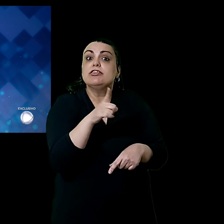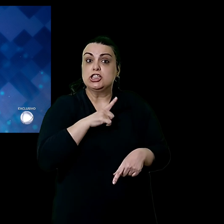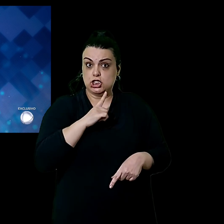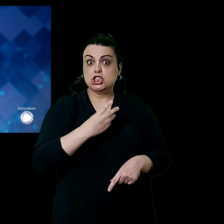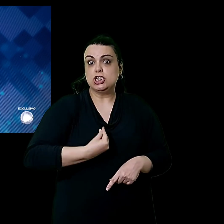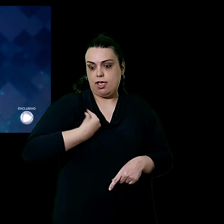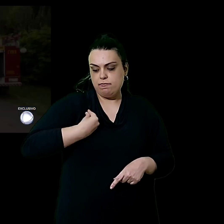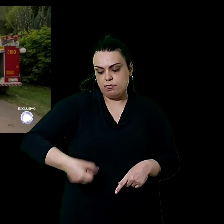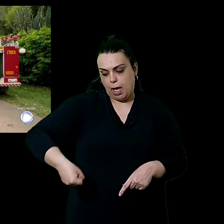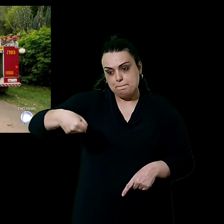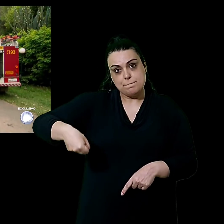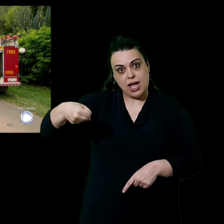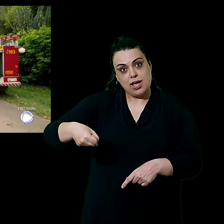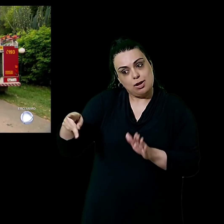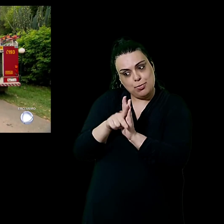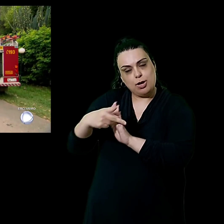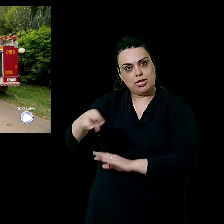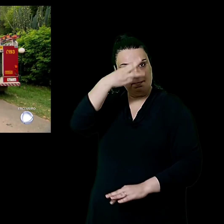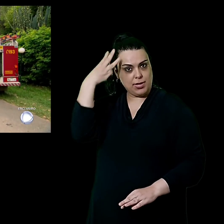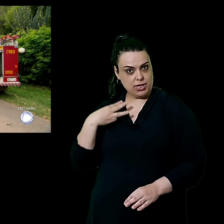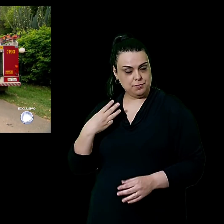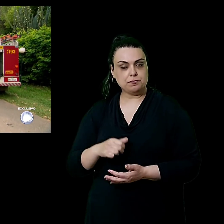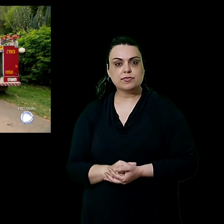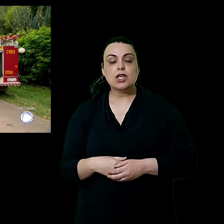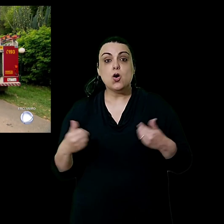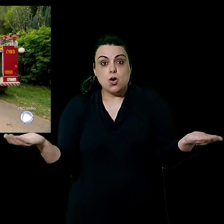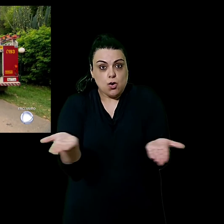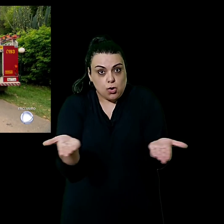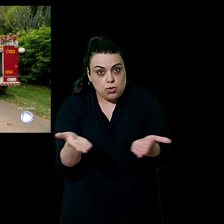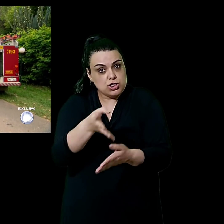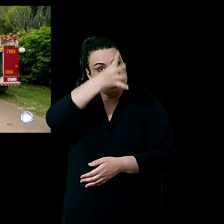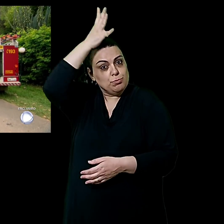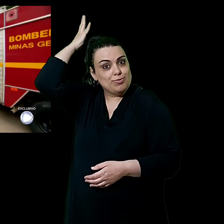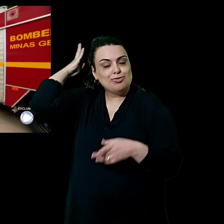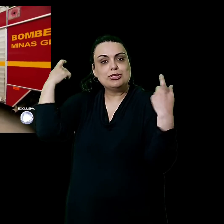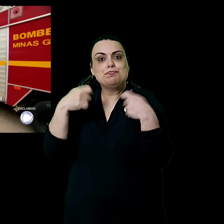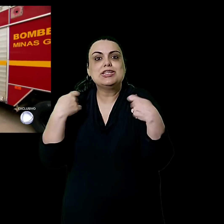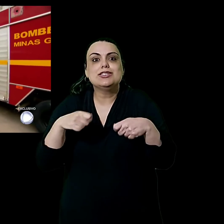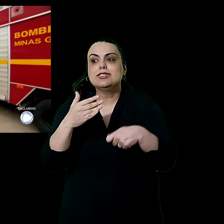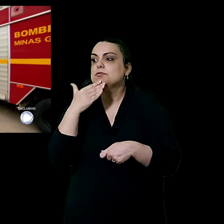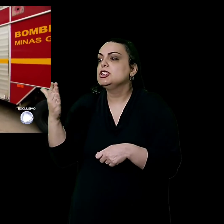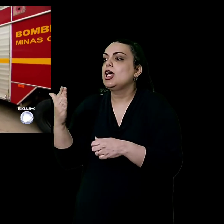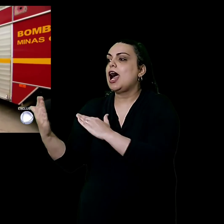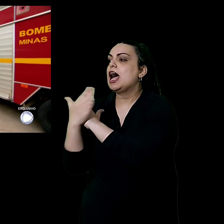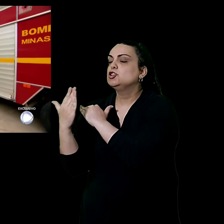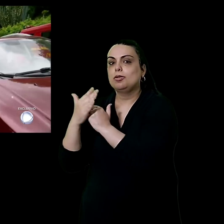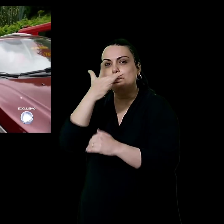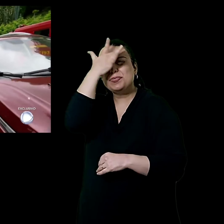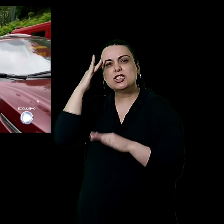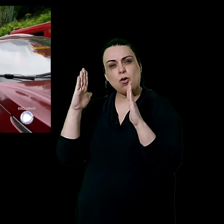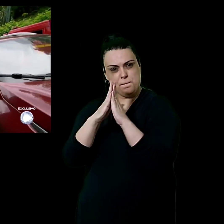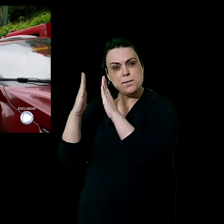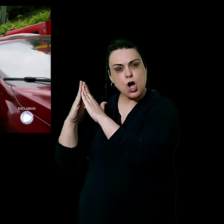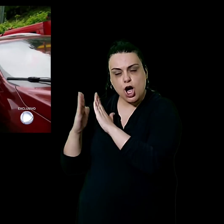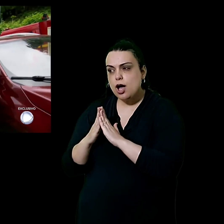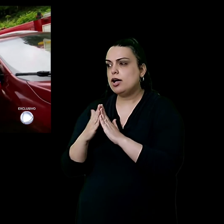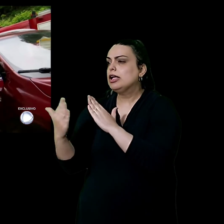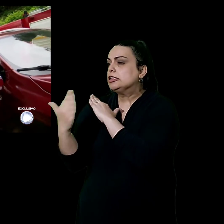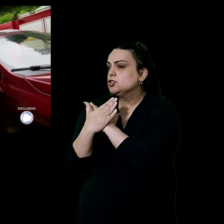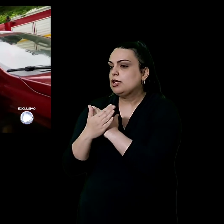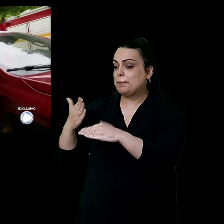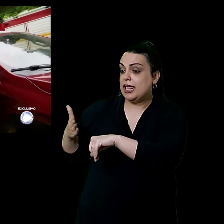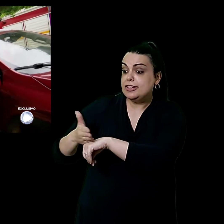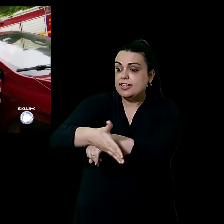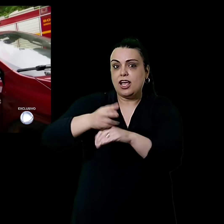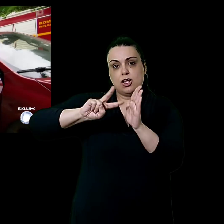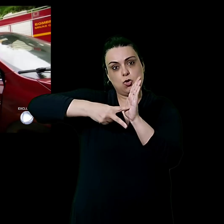da cantora. Hoje, até os bombeiros precisaram da ajuda dos moradores para entrar no condomínio